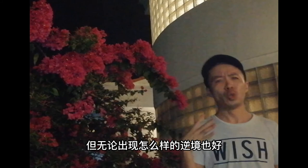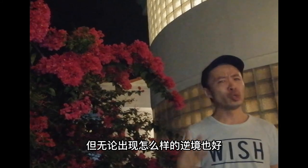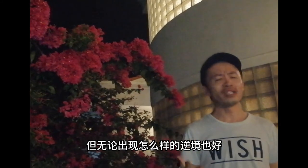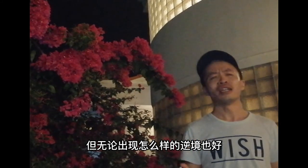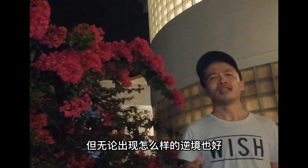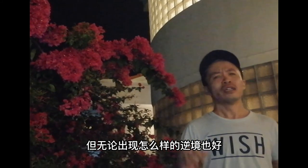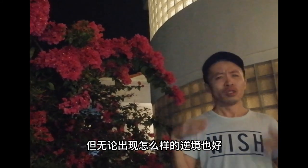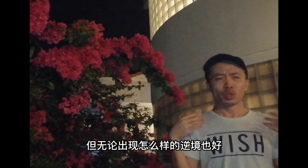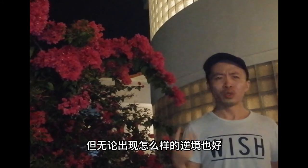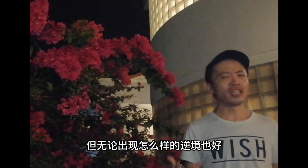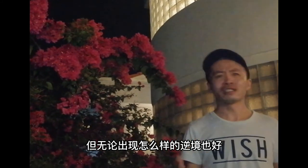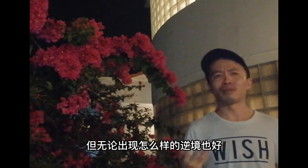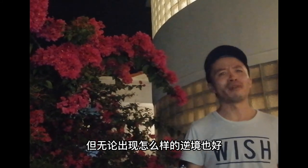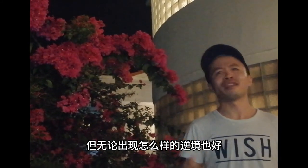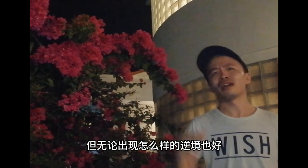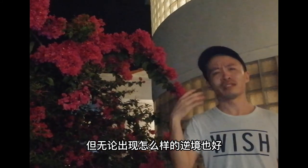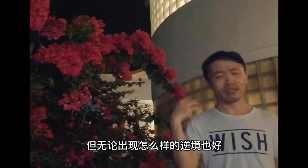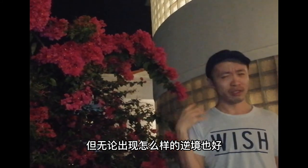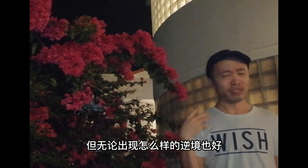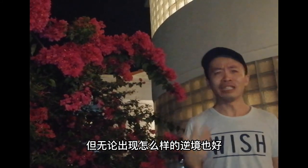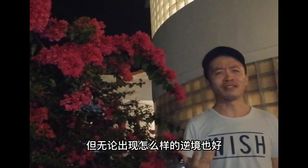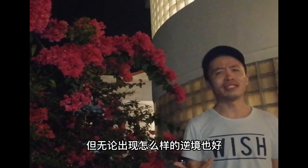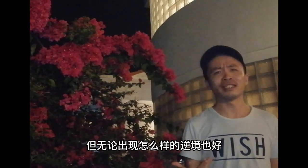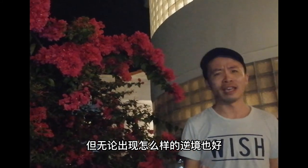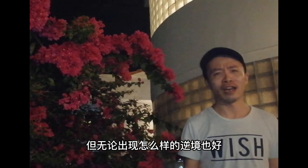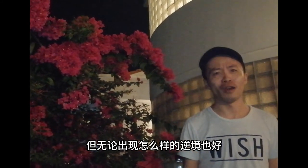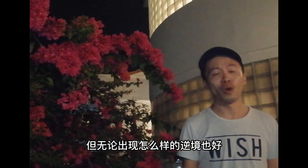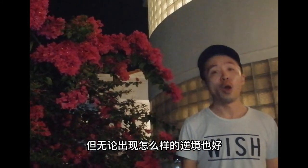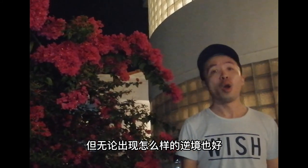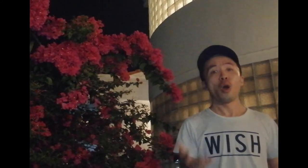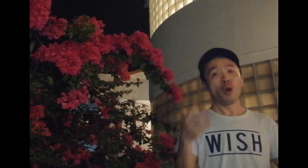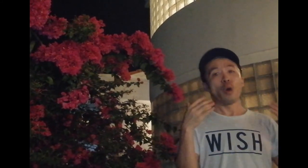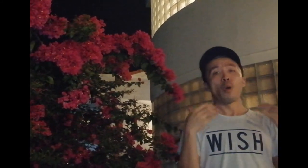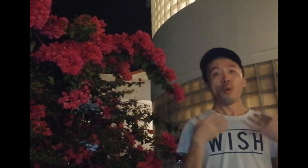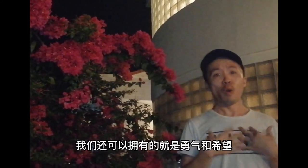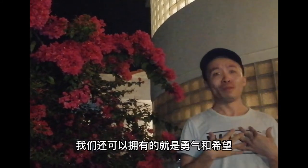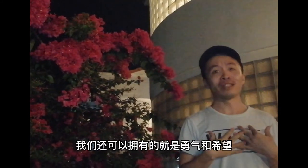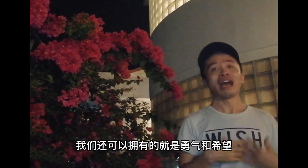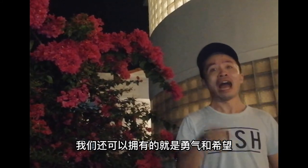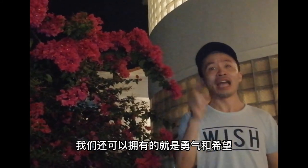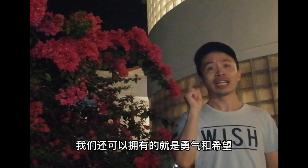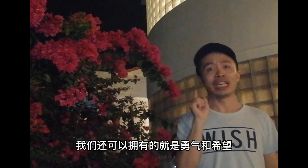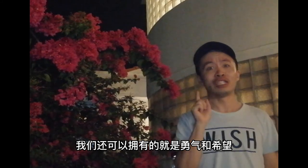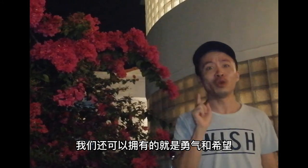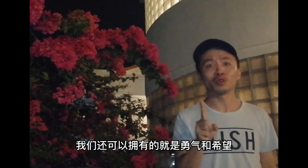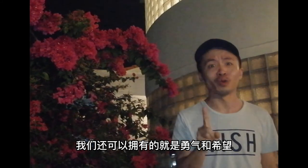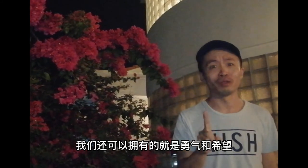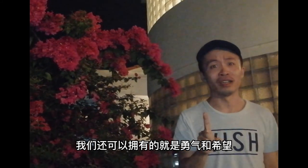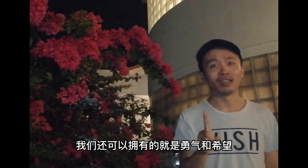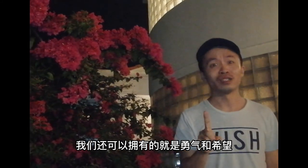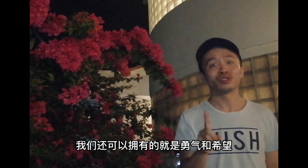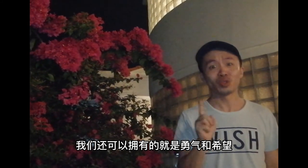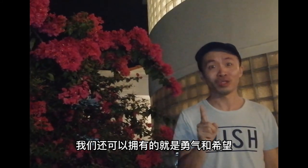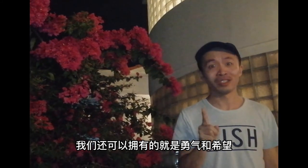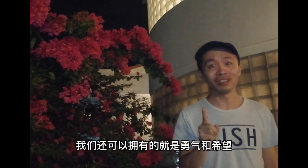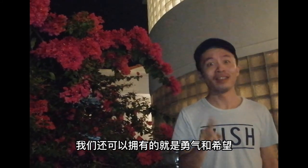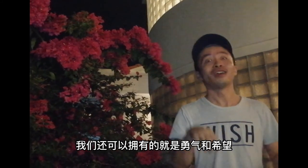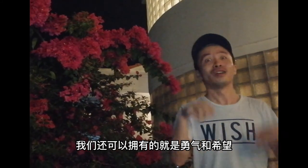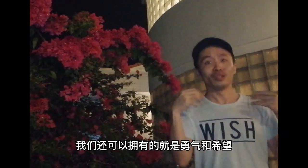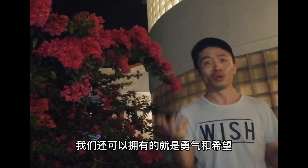论出现怎么样的逆境也好，我们还可以拥有的就是勇